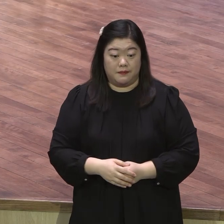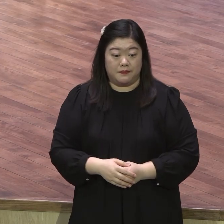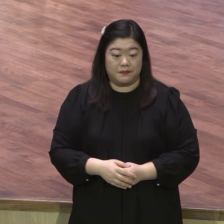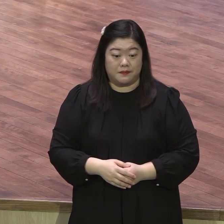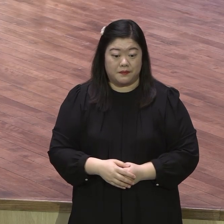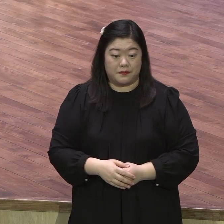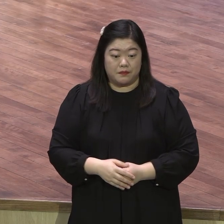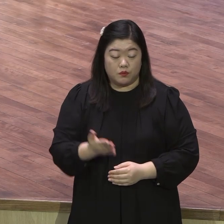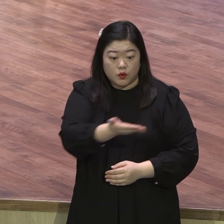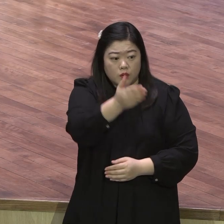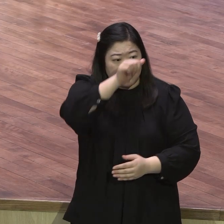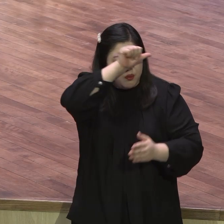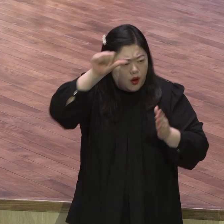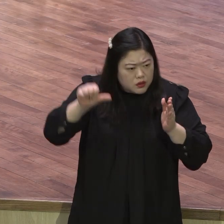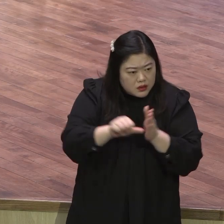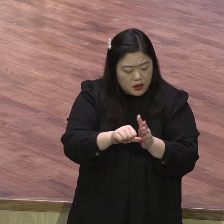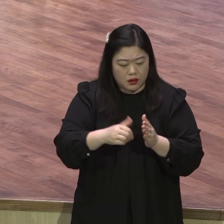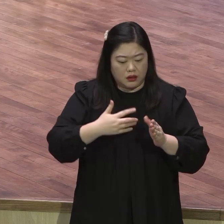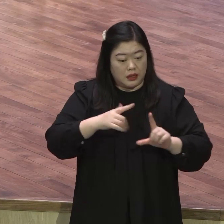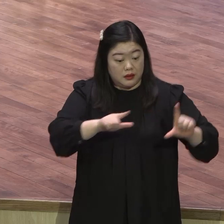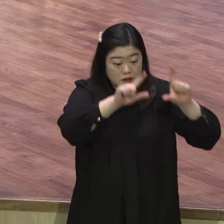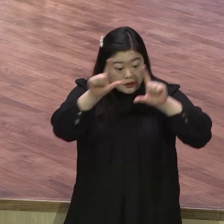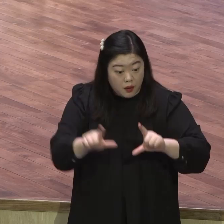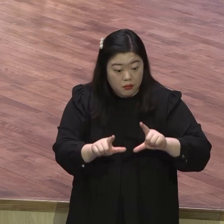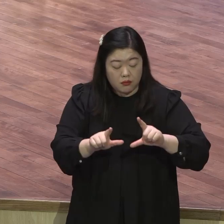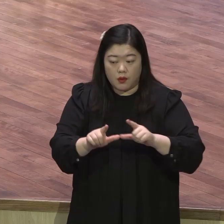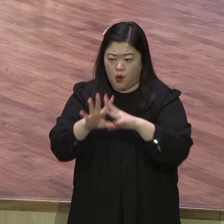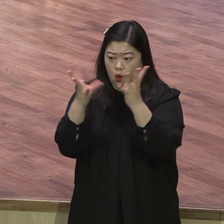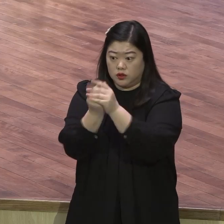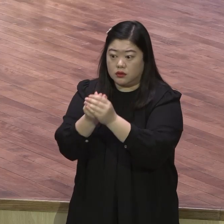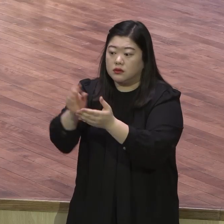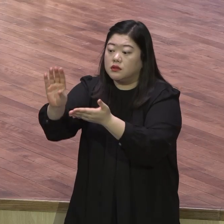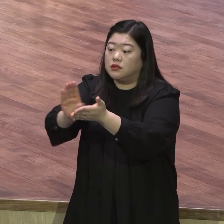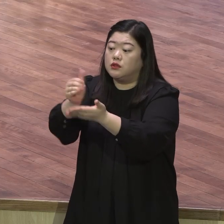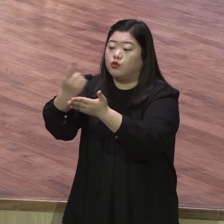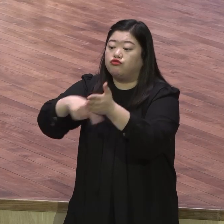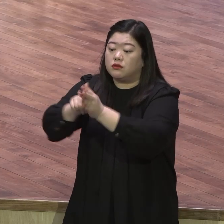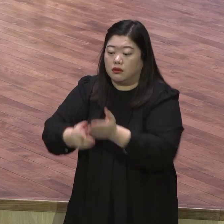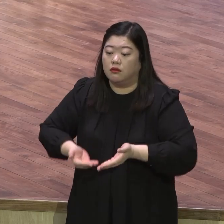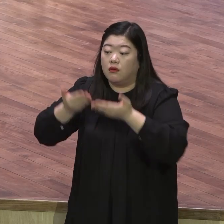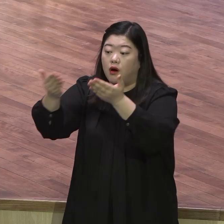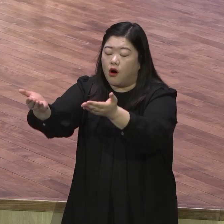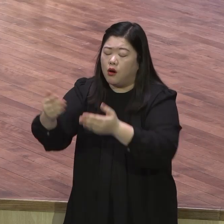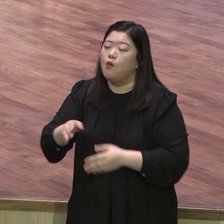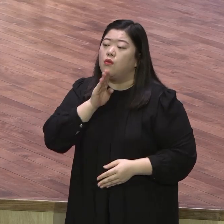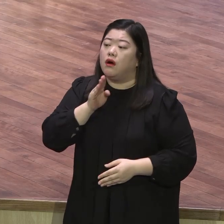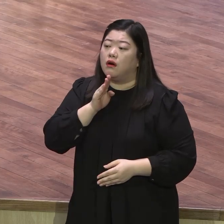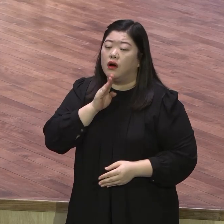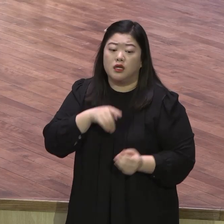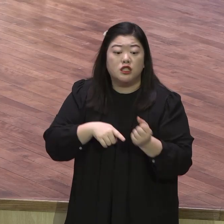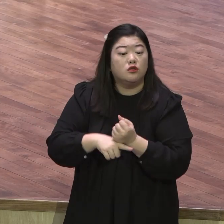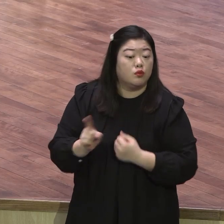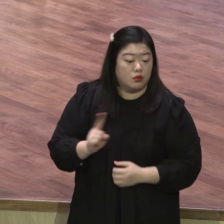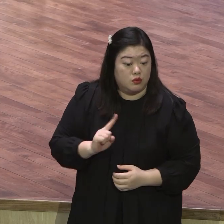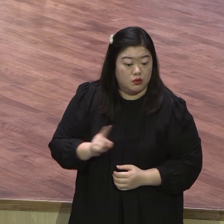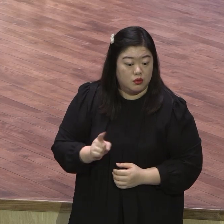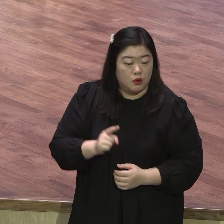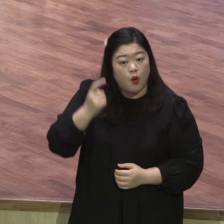우리 남은 생애 우리의 모든 생애를 오직 예수를 위해서 왜 드리느냐 교회를 위해서 왜 드리느냐